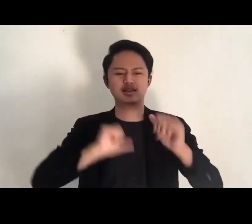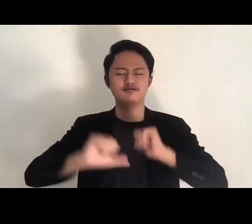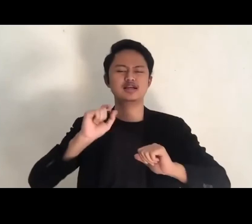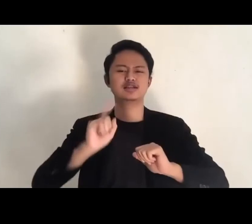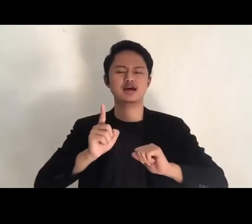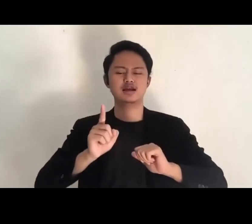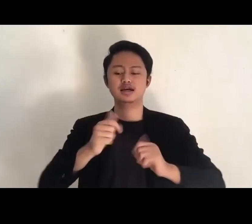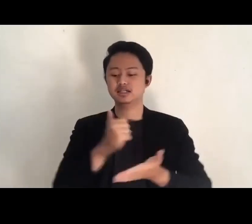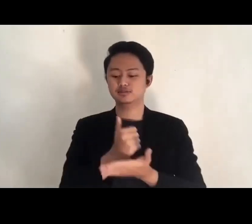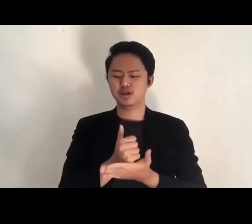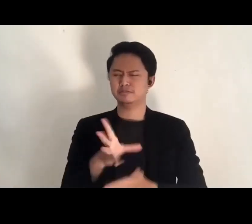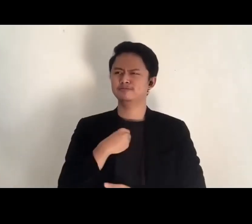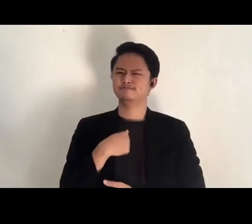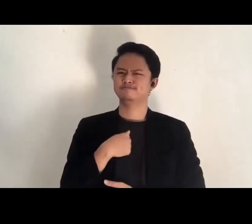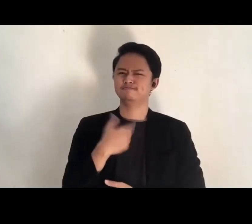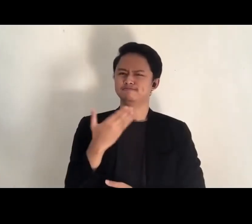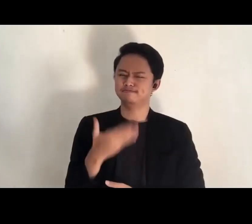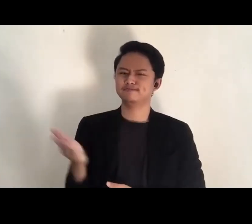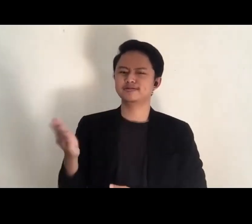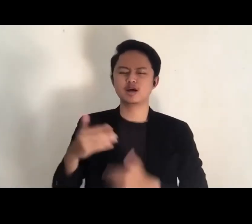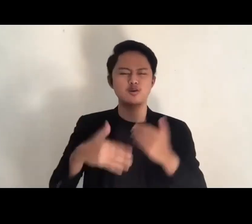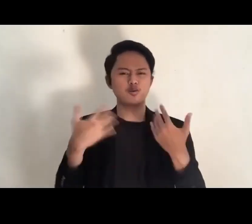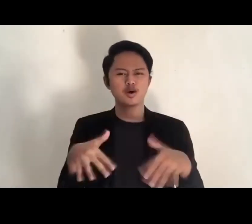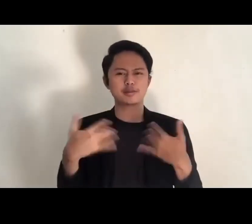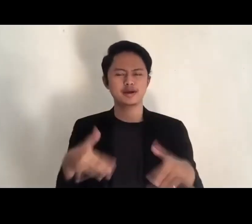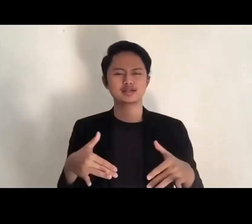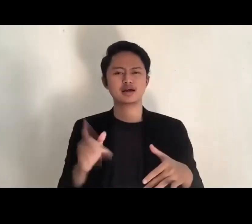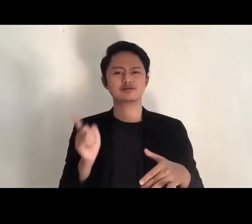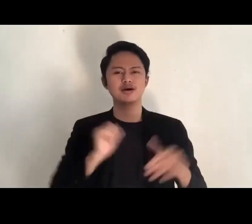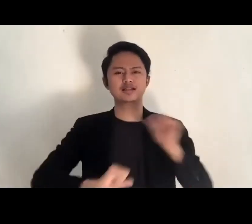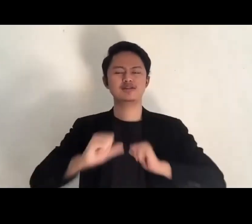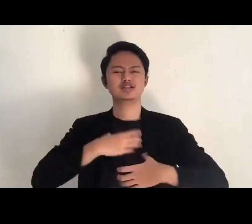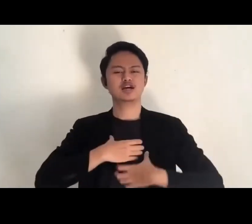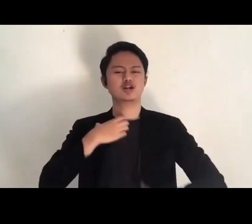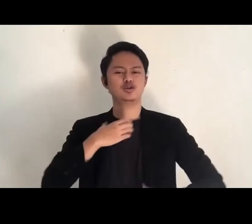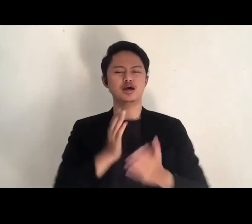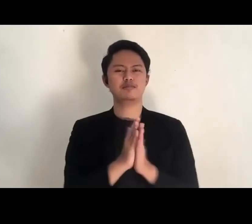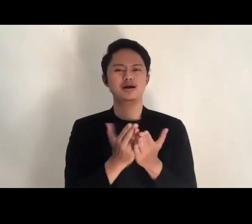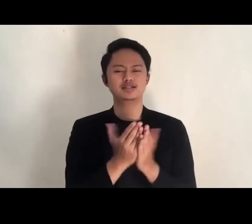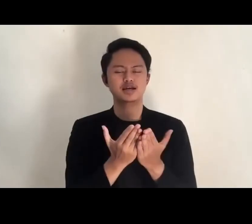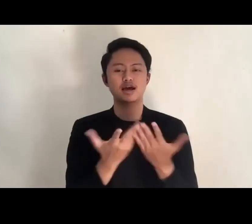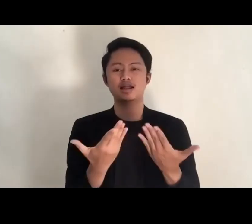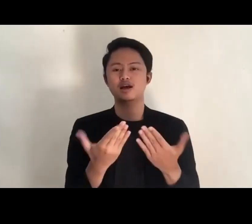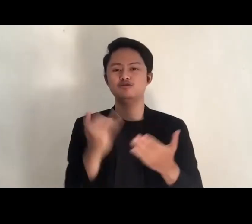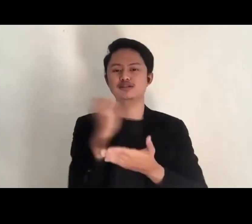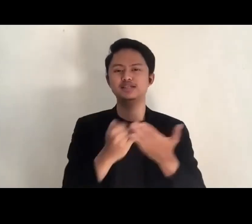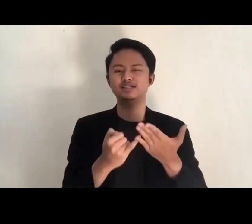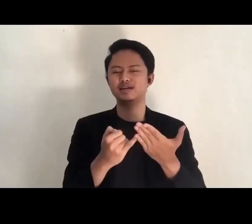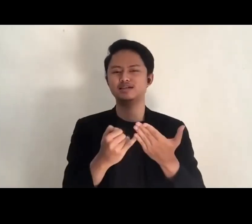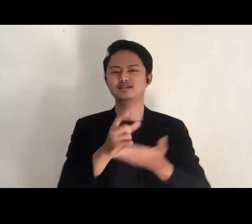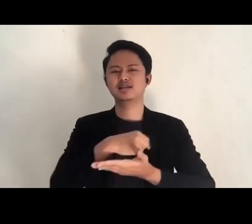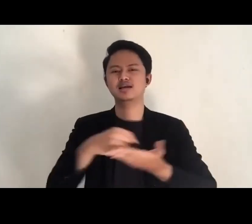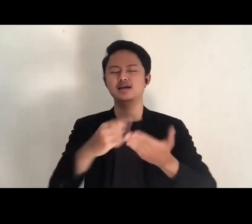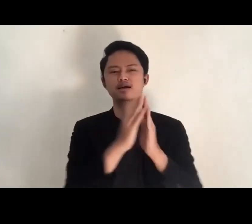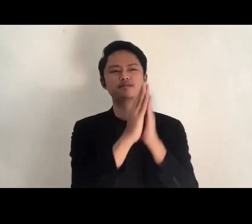yang menurut kami sangat luar biasa adalah kegiatan duta baca dan desain perpustakaan sekolah yang